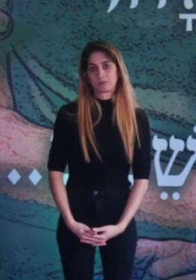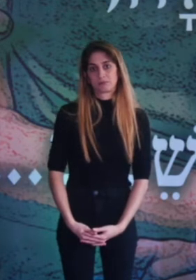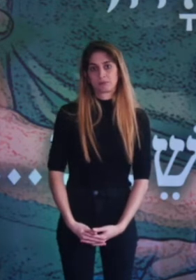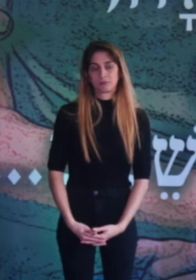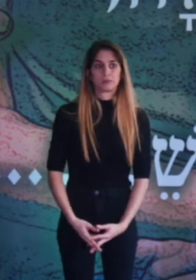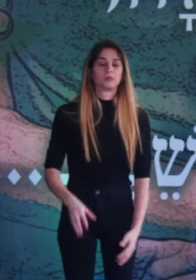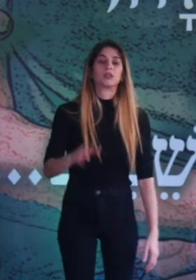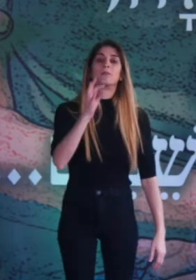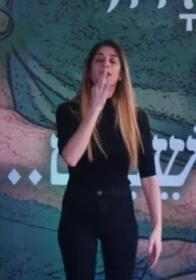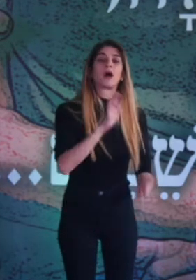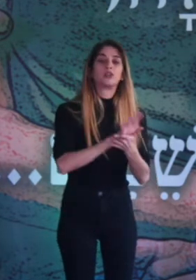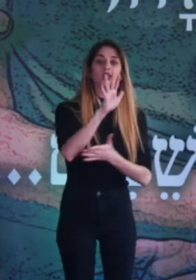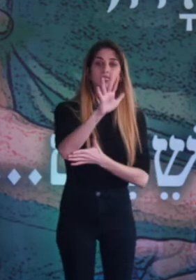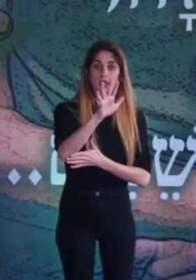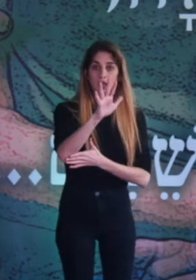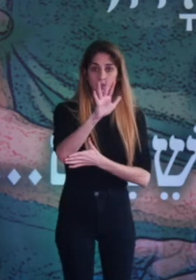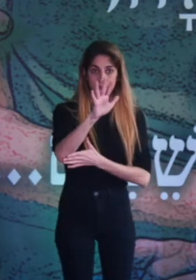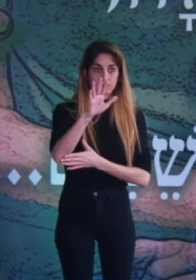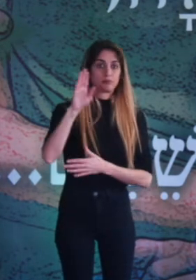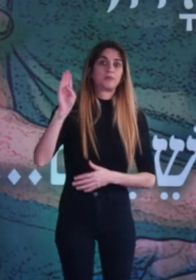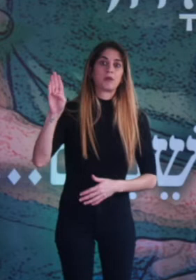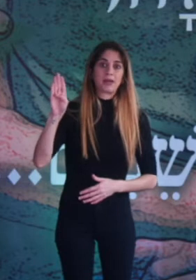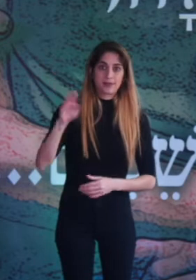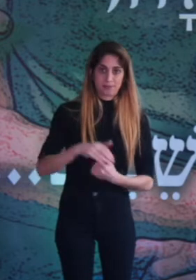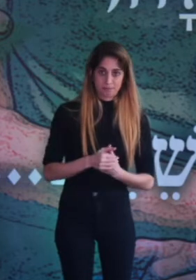בן 15 בבילעין.